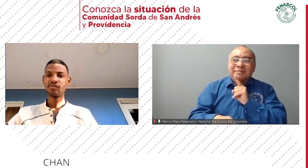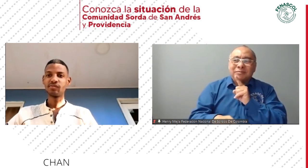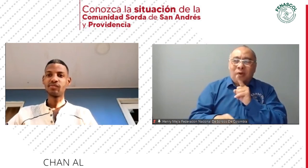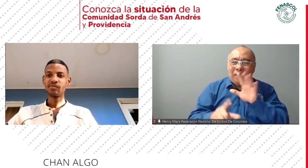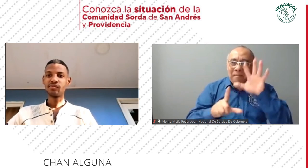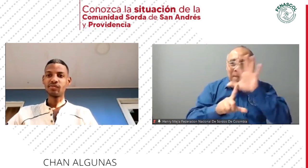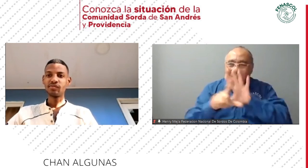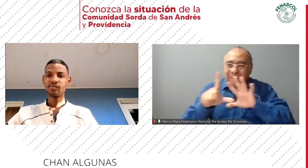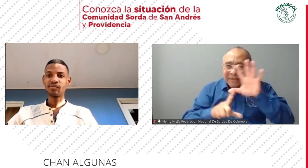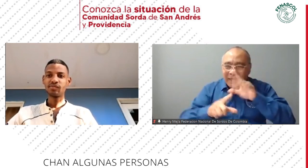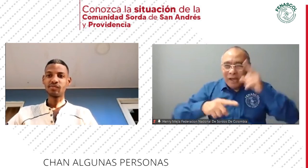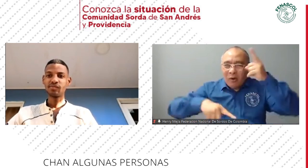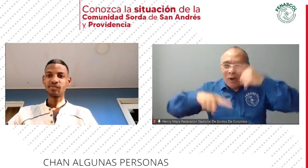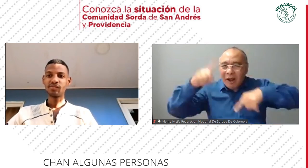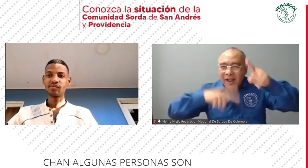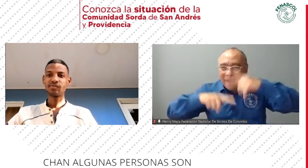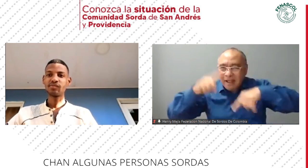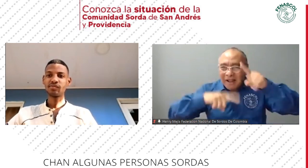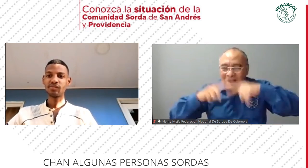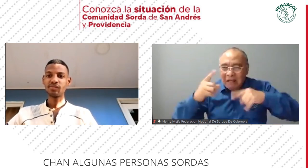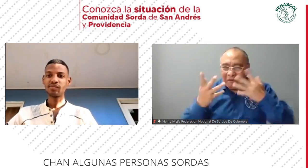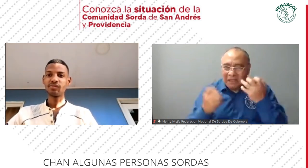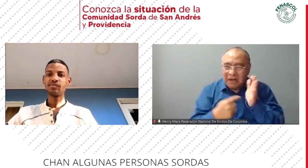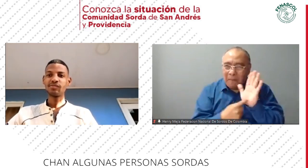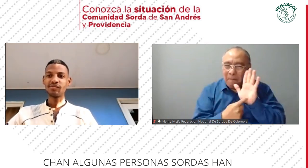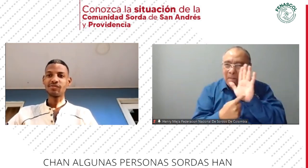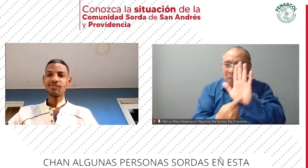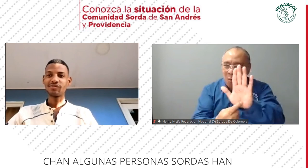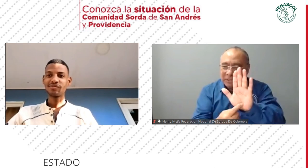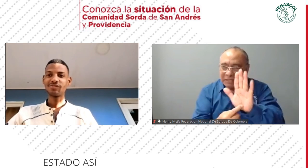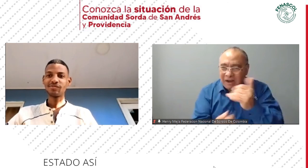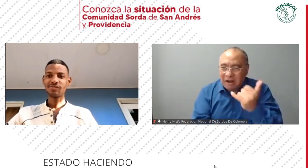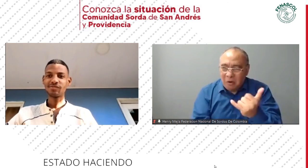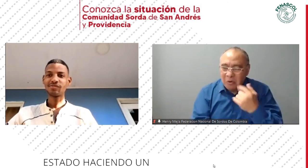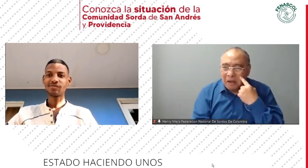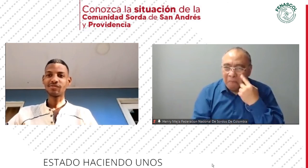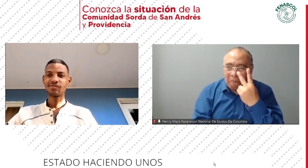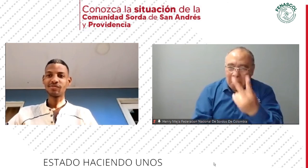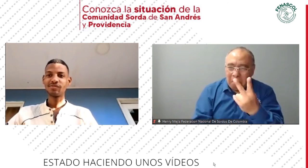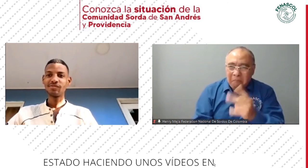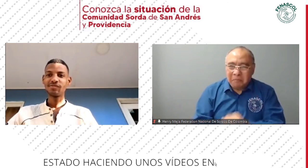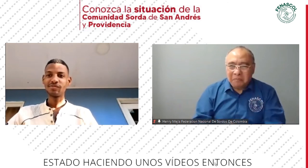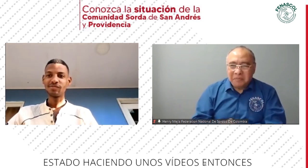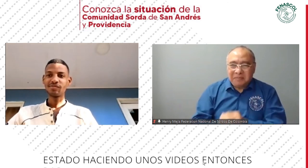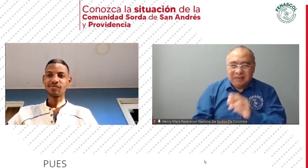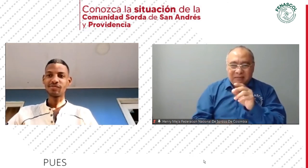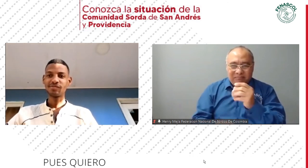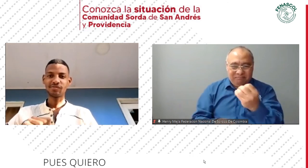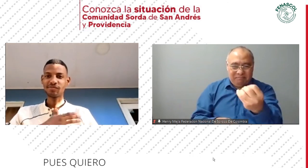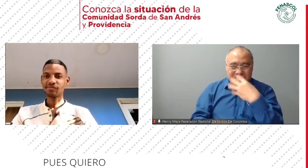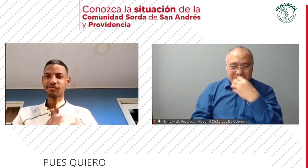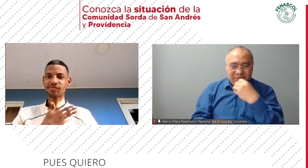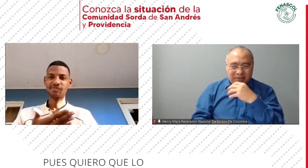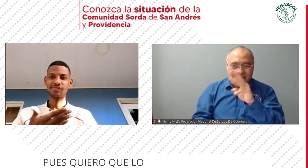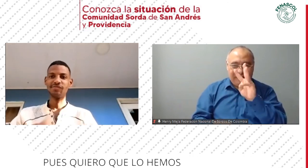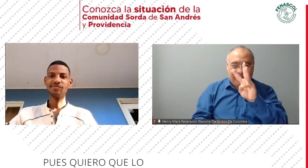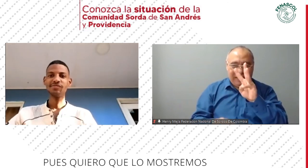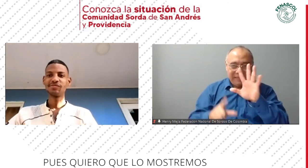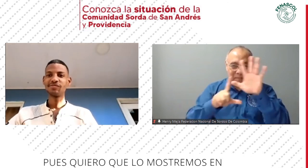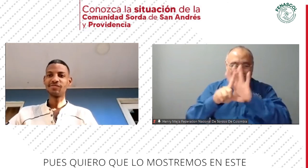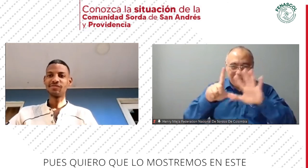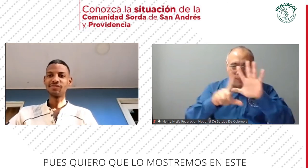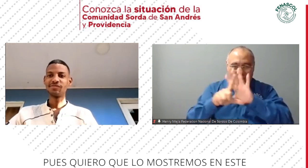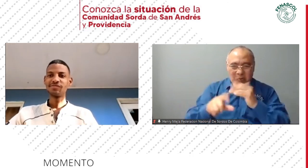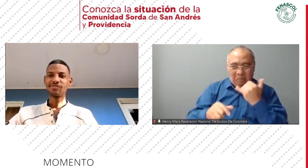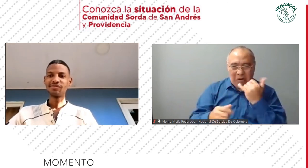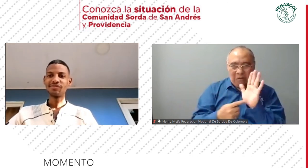algunas personas sordas han estado haciendo unos vídeos entonces pues quiero que lo mostremos en